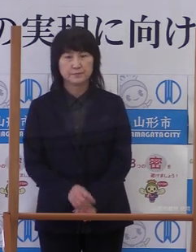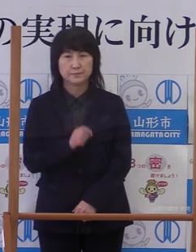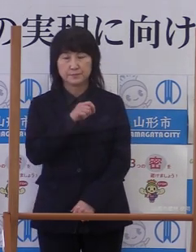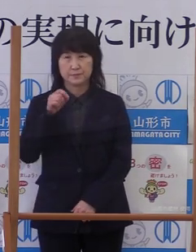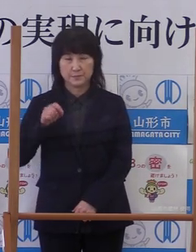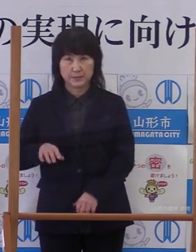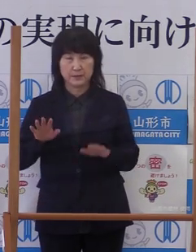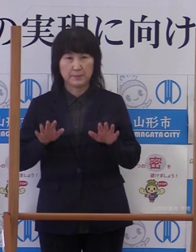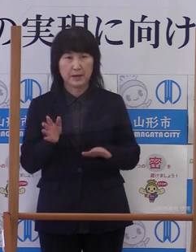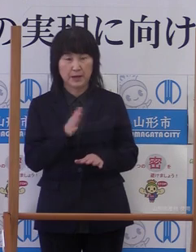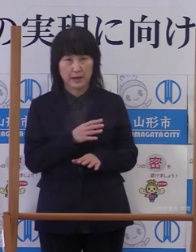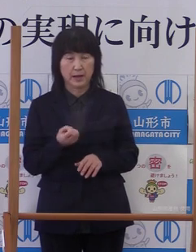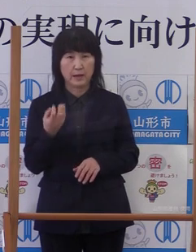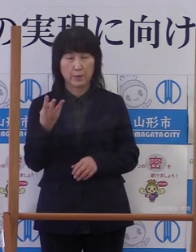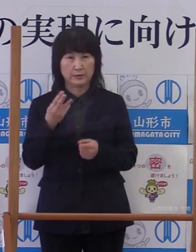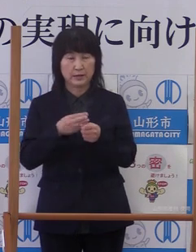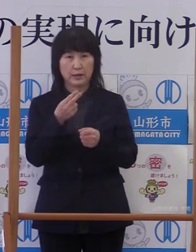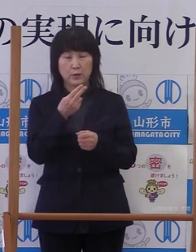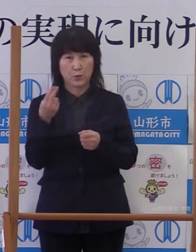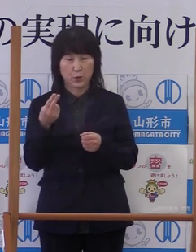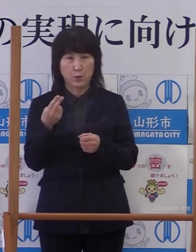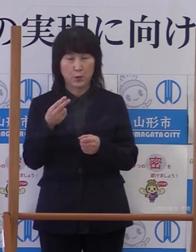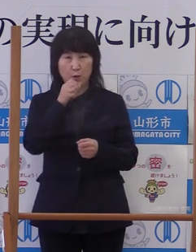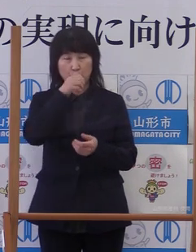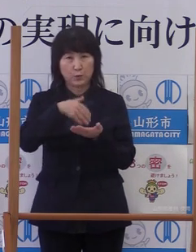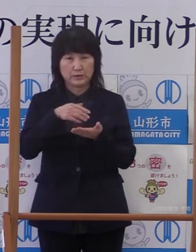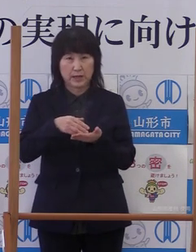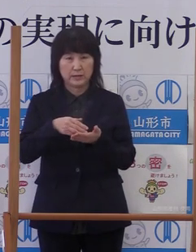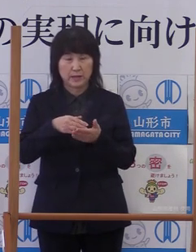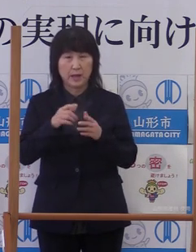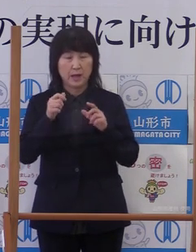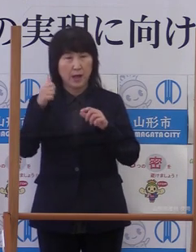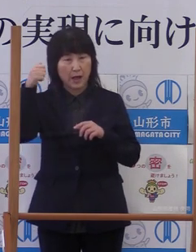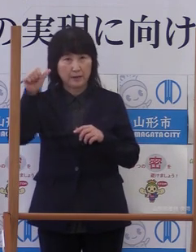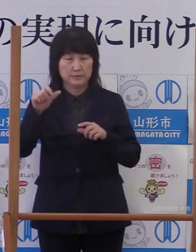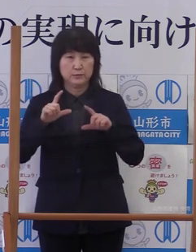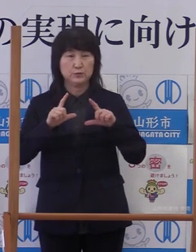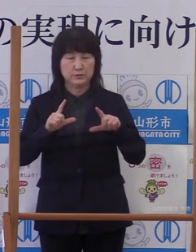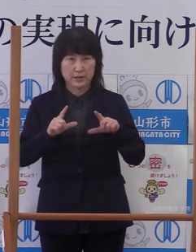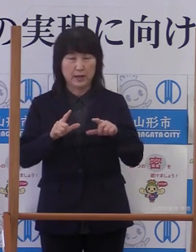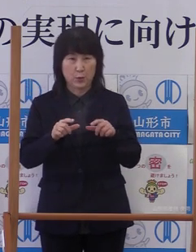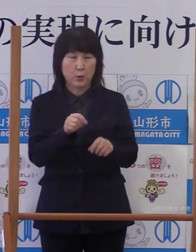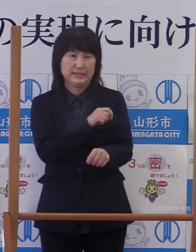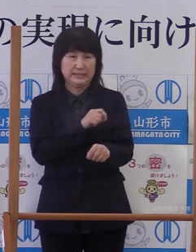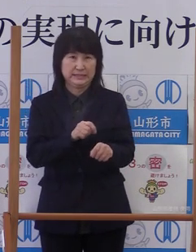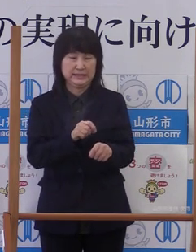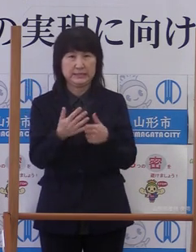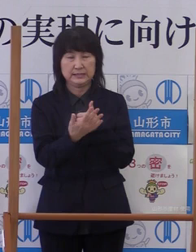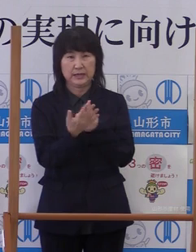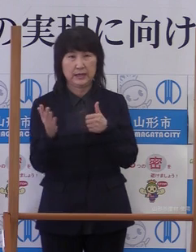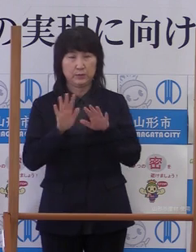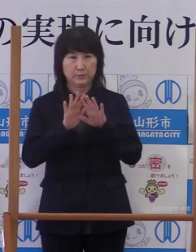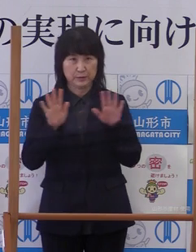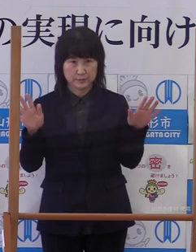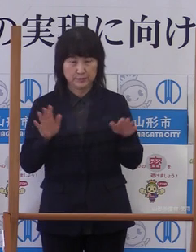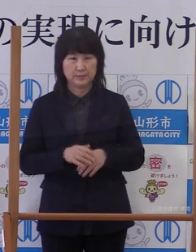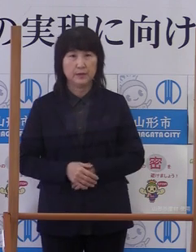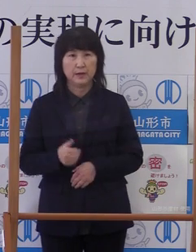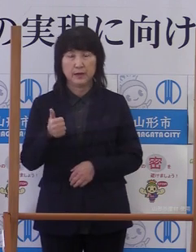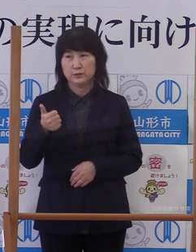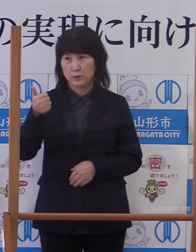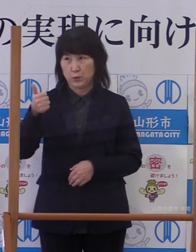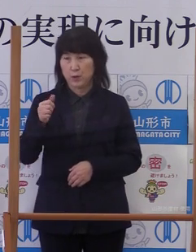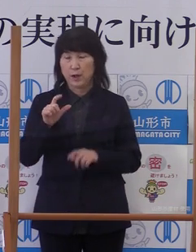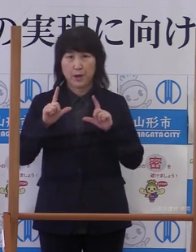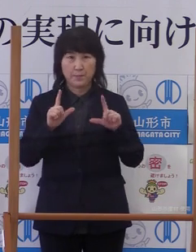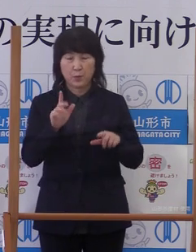ただいまから令和3年度当初予算案内示に伴う臨時記者会見を開始させていただきます。それでは市長、発